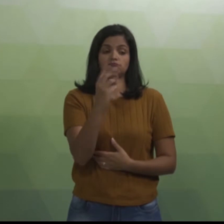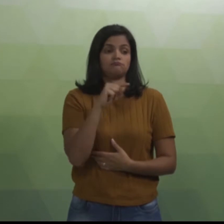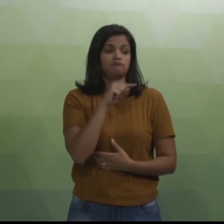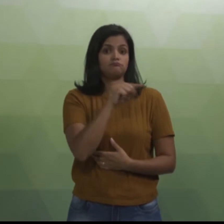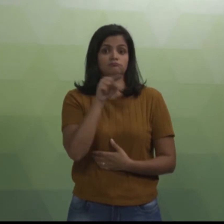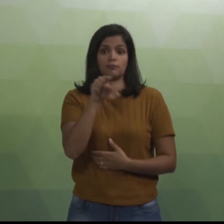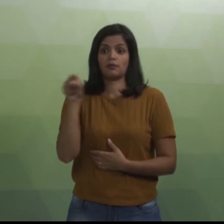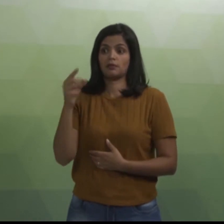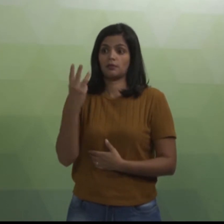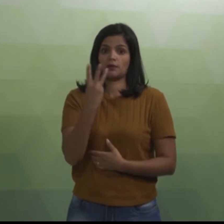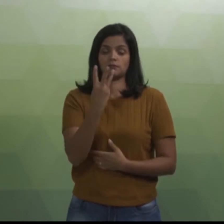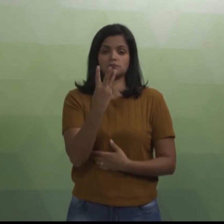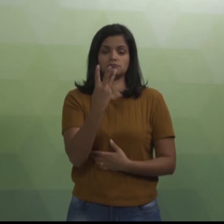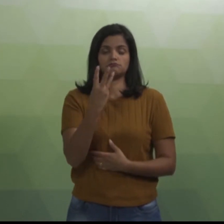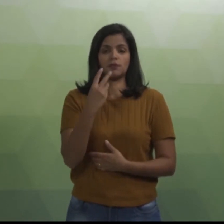Eu, Clarissa,